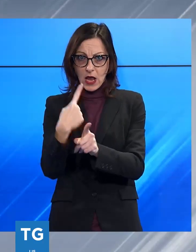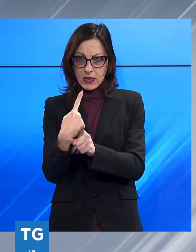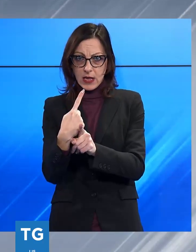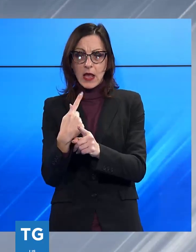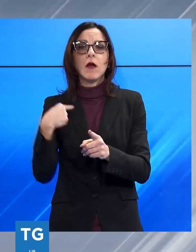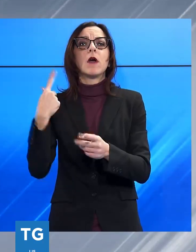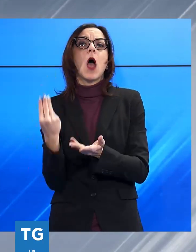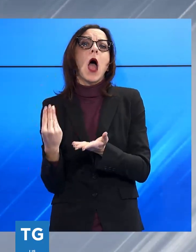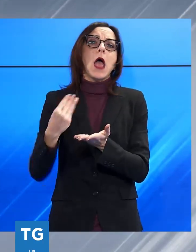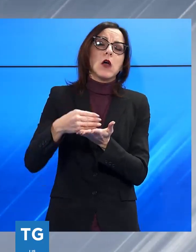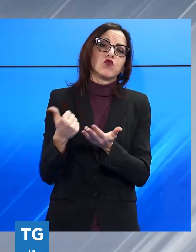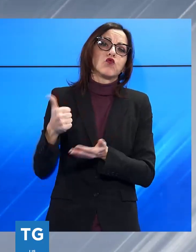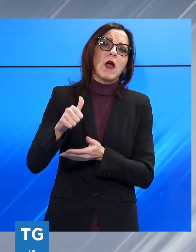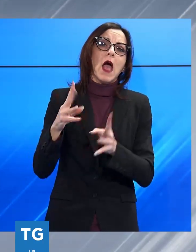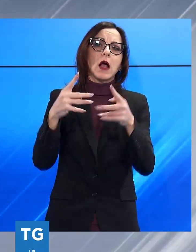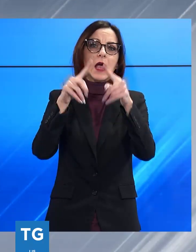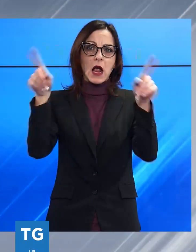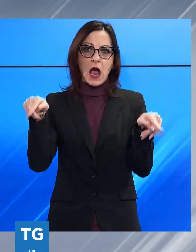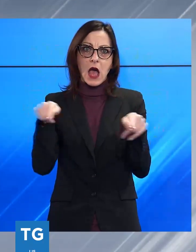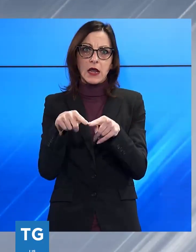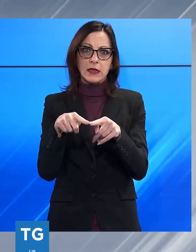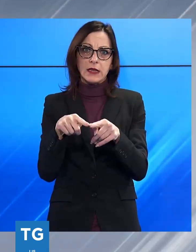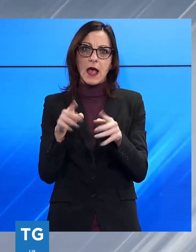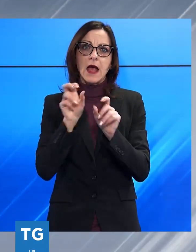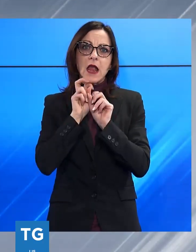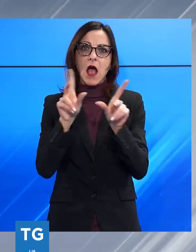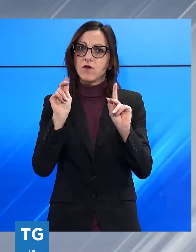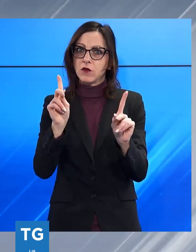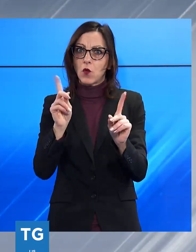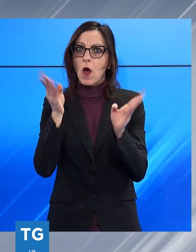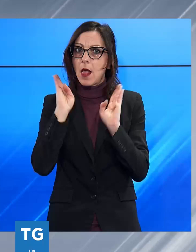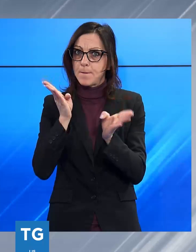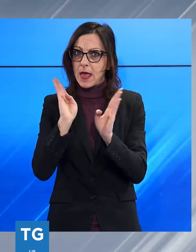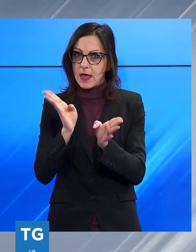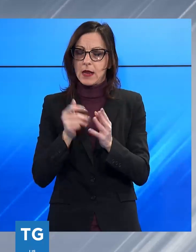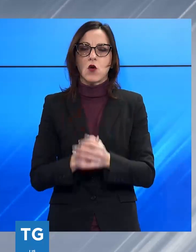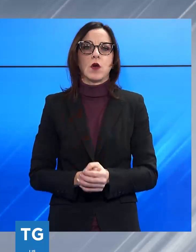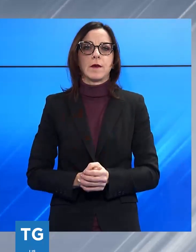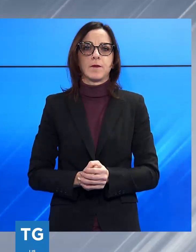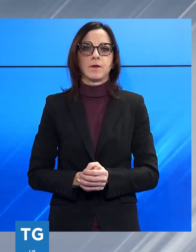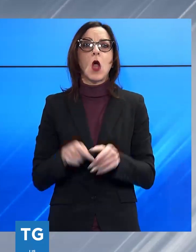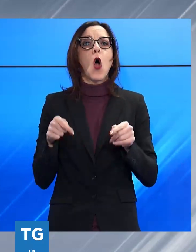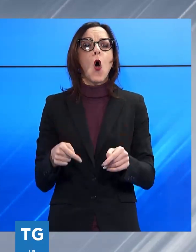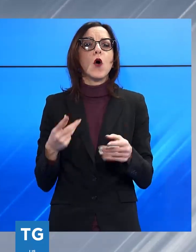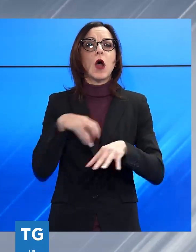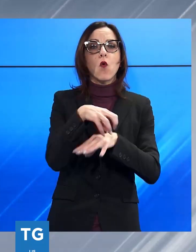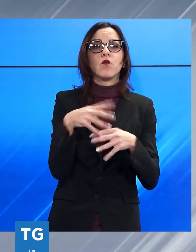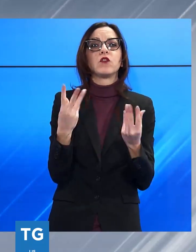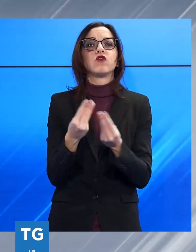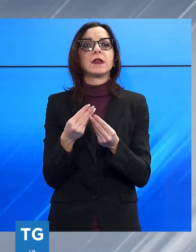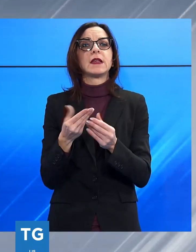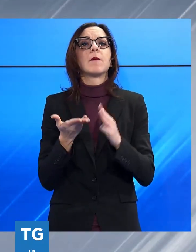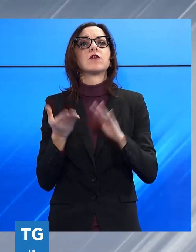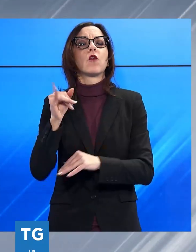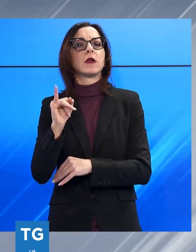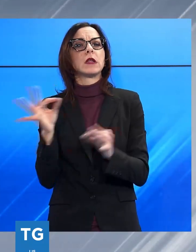per mettere in guardia dei possibili pericoli che gli uffici comunali competenti stanno concordando con la sovrintendenza ci sembra